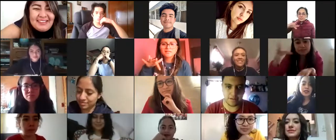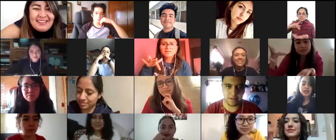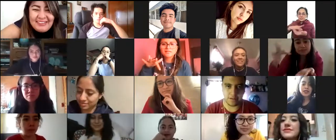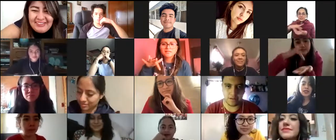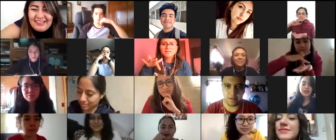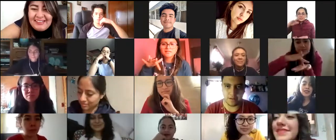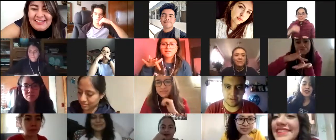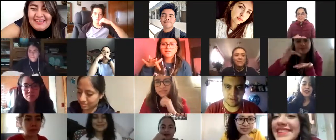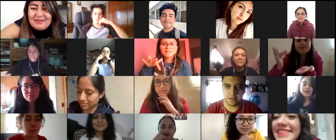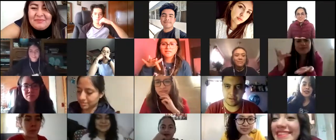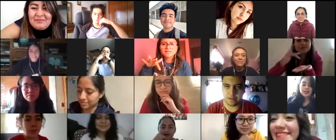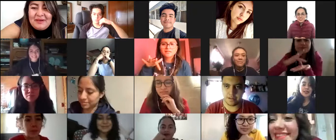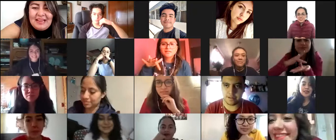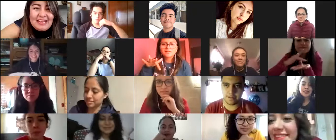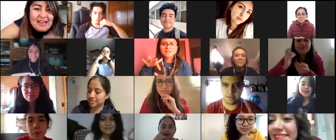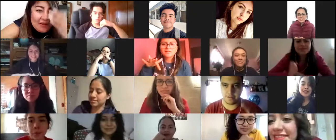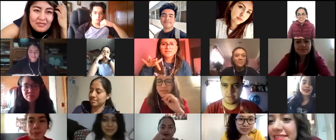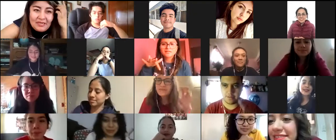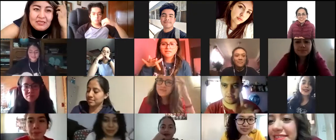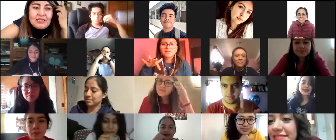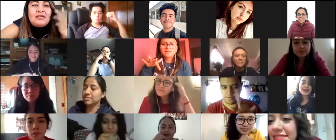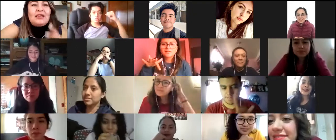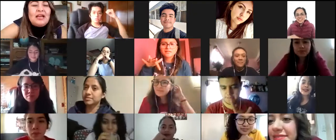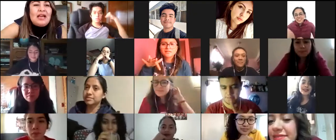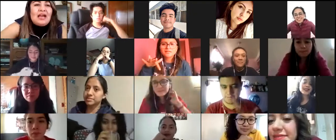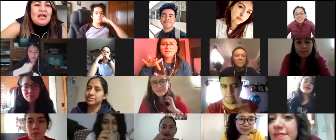Perfecto. Para que avancemos, ¿vale?